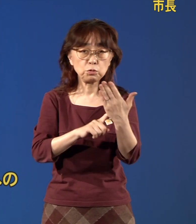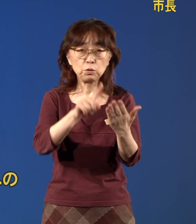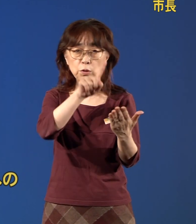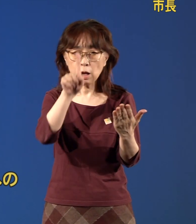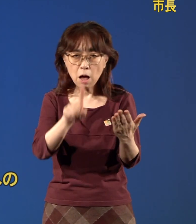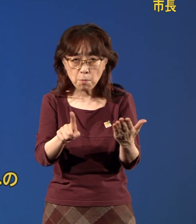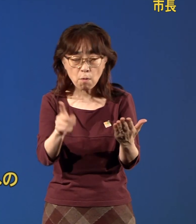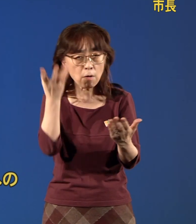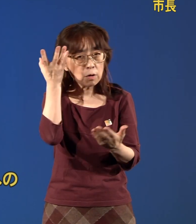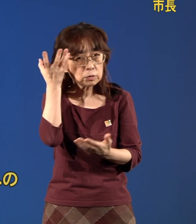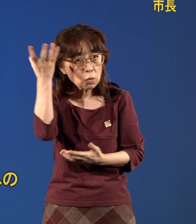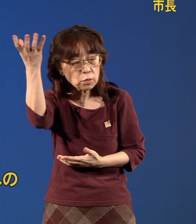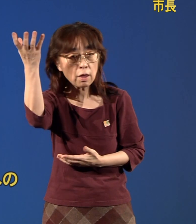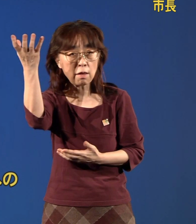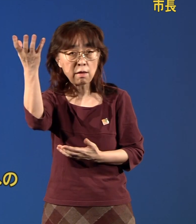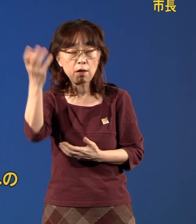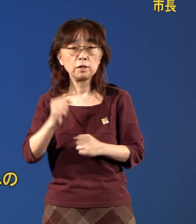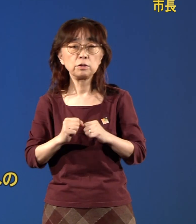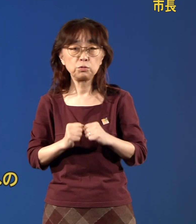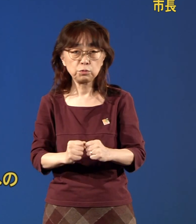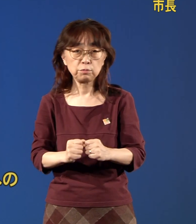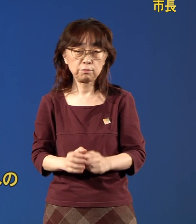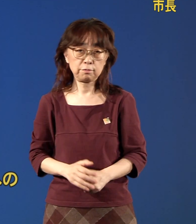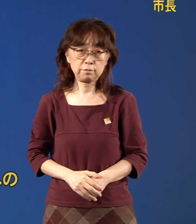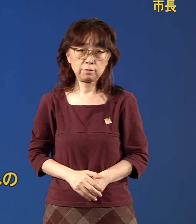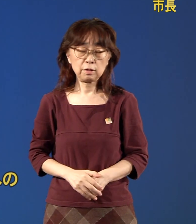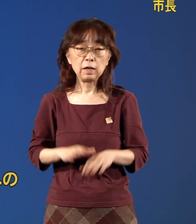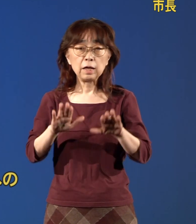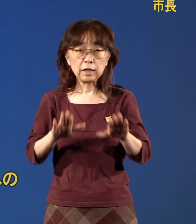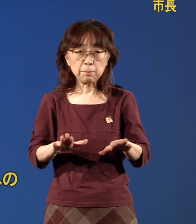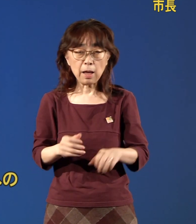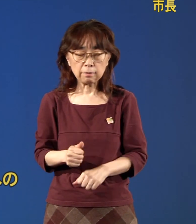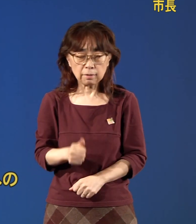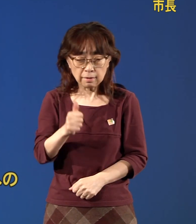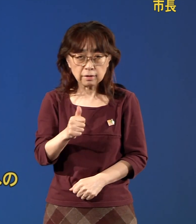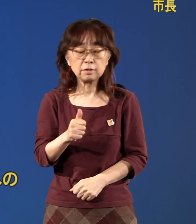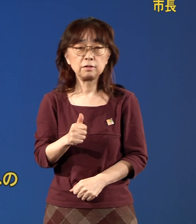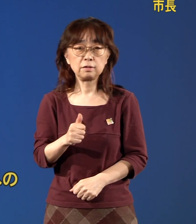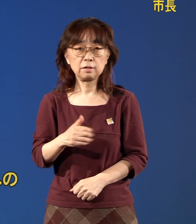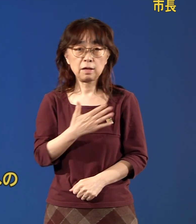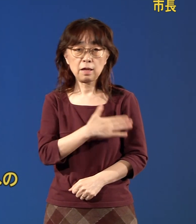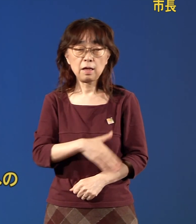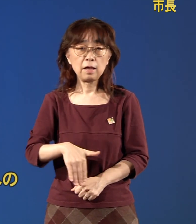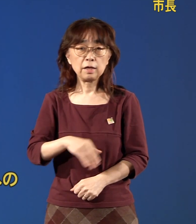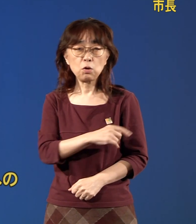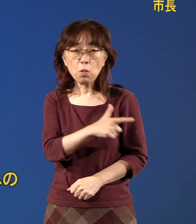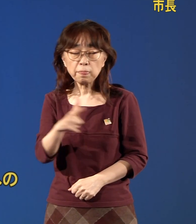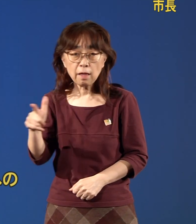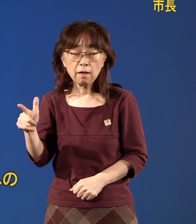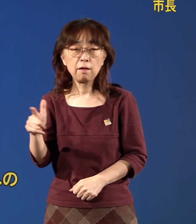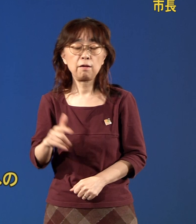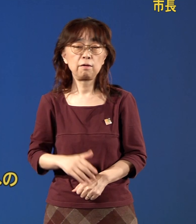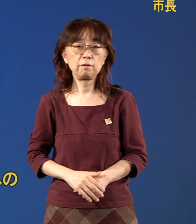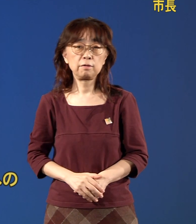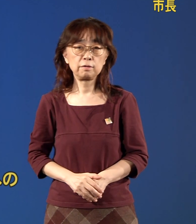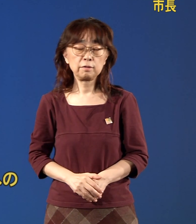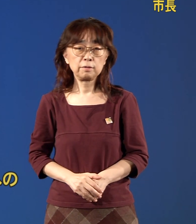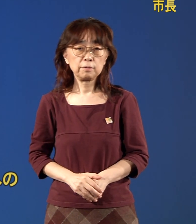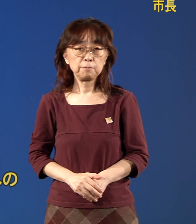想定をしておきましょうということです。でいつから今直ちに、健康いろいろな